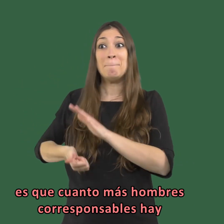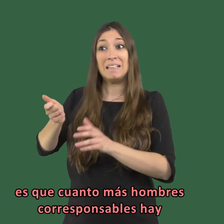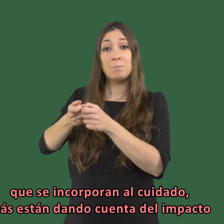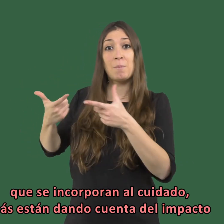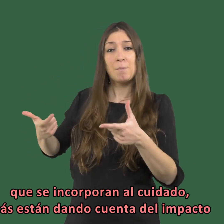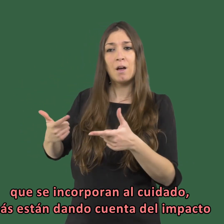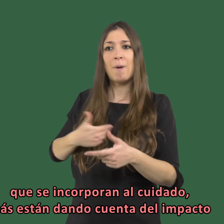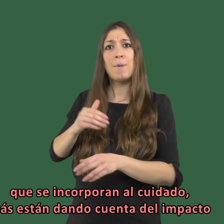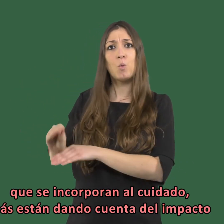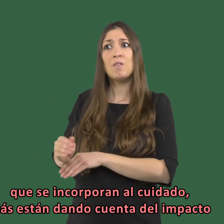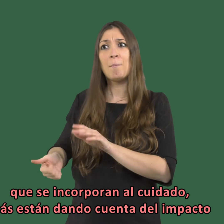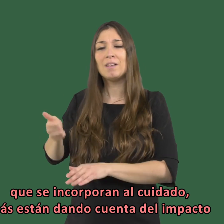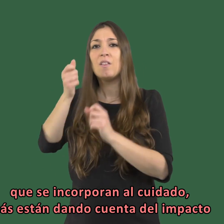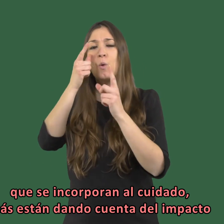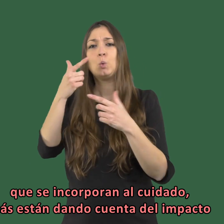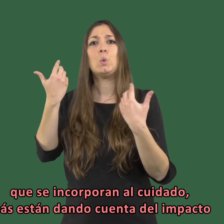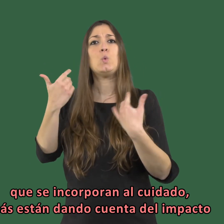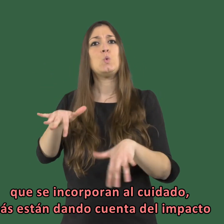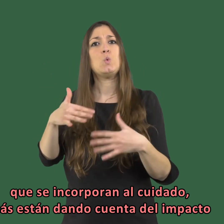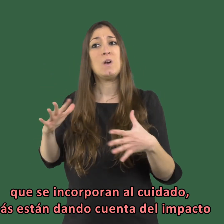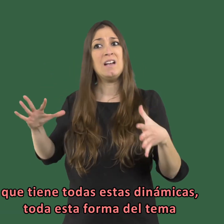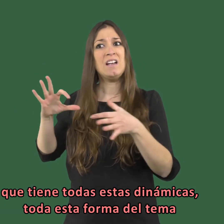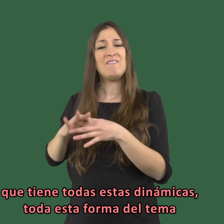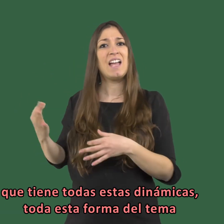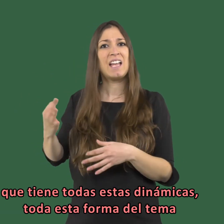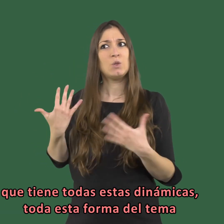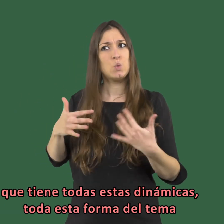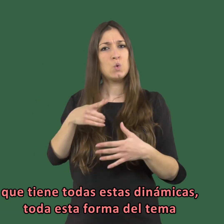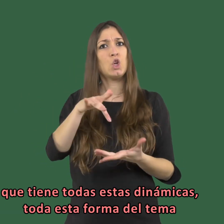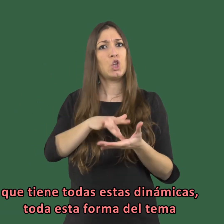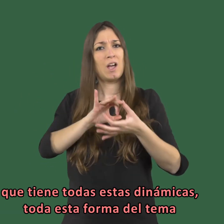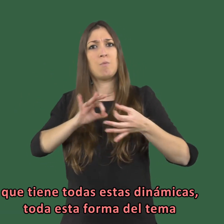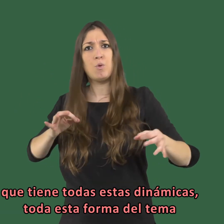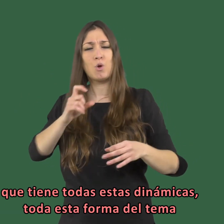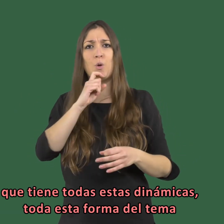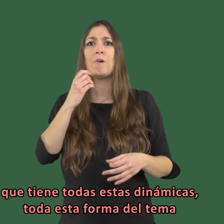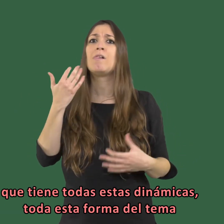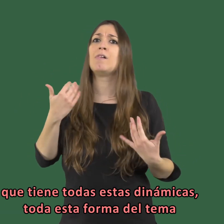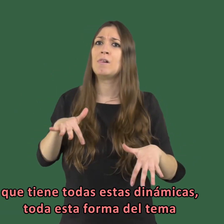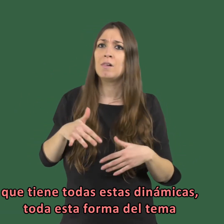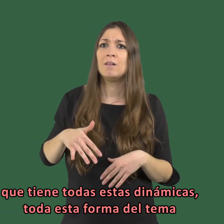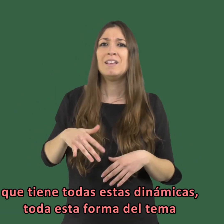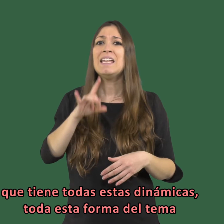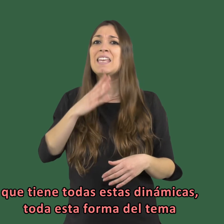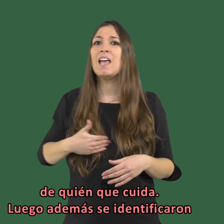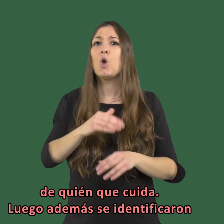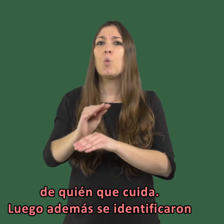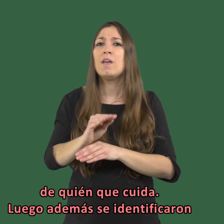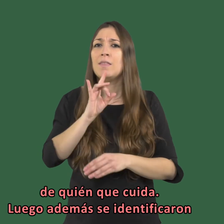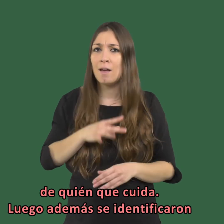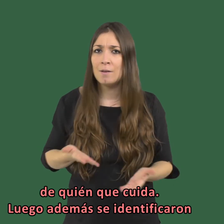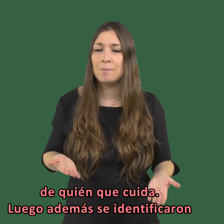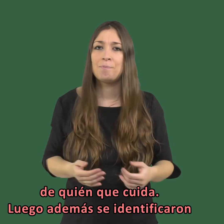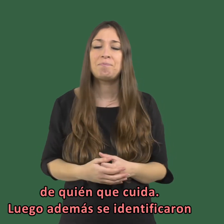hay que se incorporan al cuidado, más se están dando cuenta del impacto que tiene todas estas dinámicas, ¿no? Toda esta forma de, bueno, el tema de quién cuida.